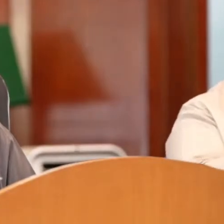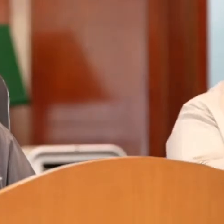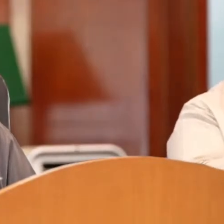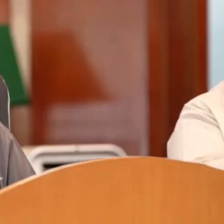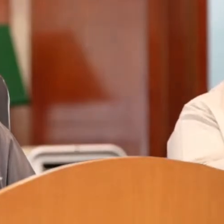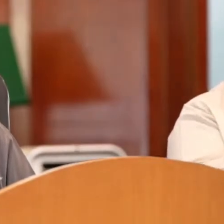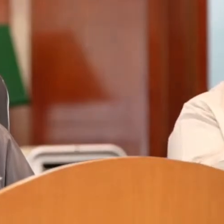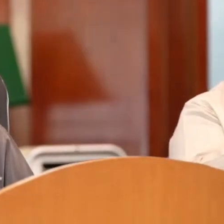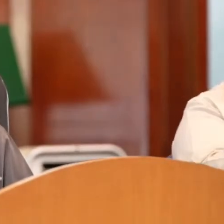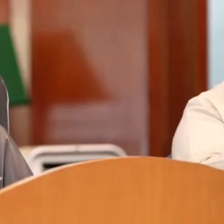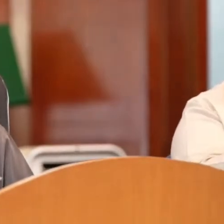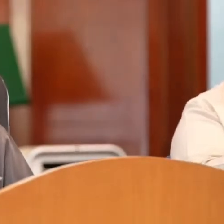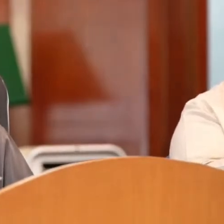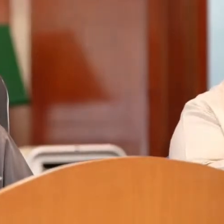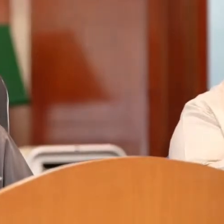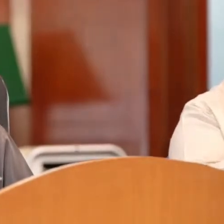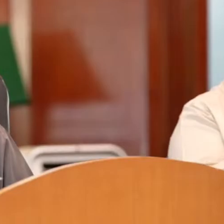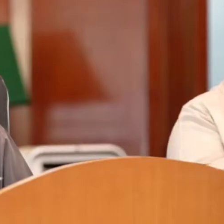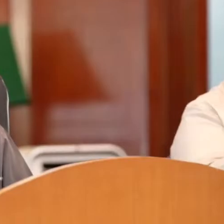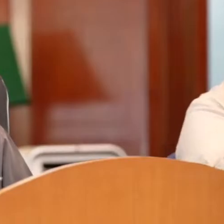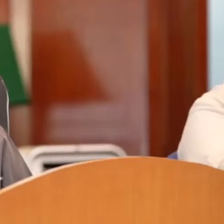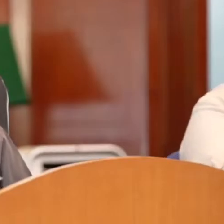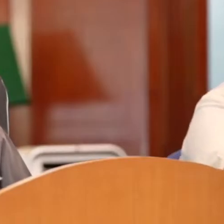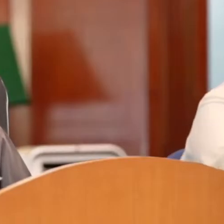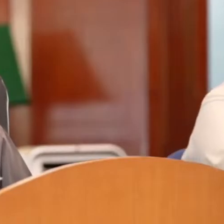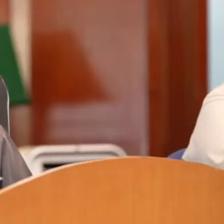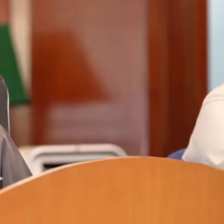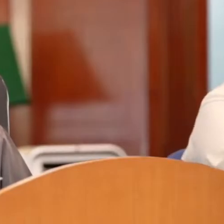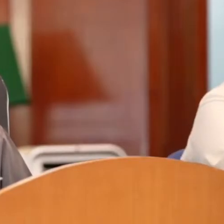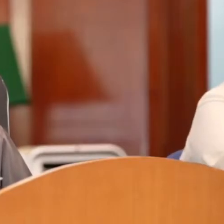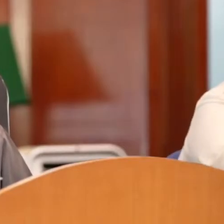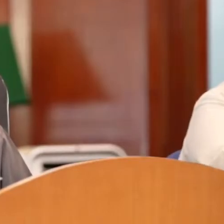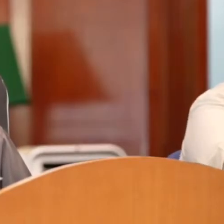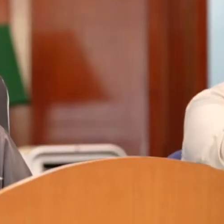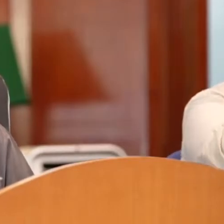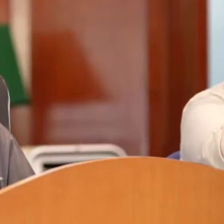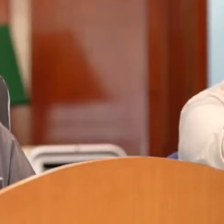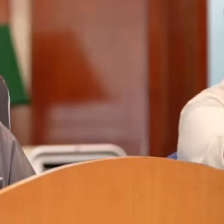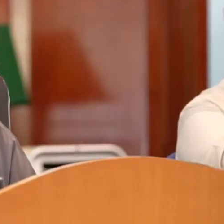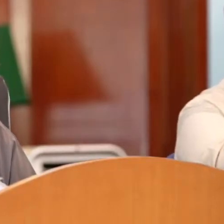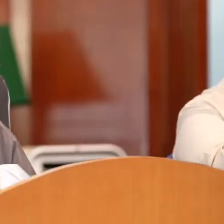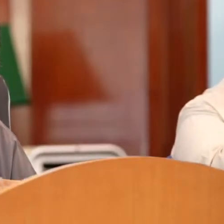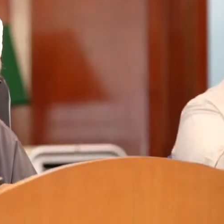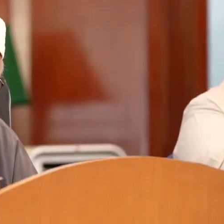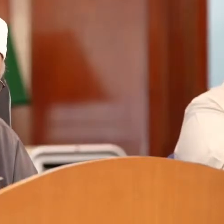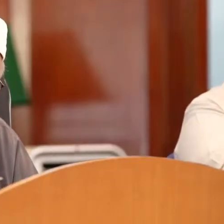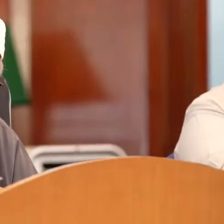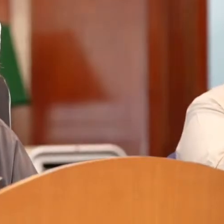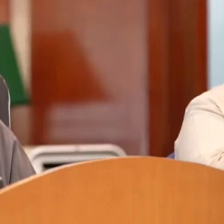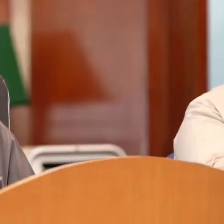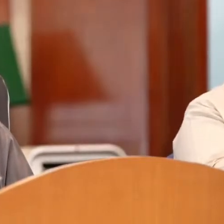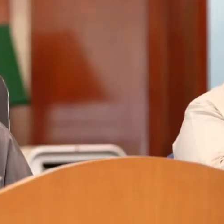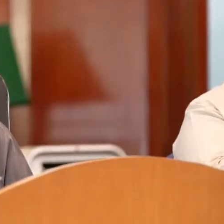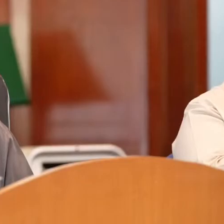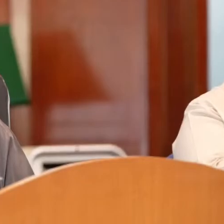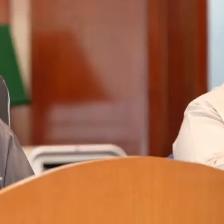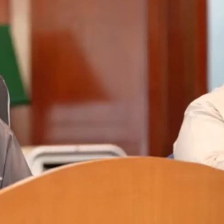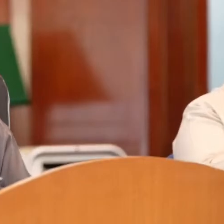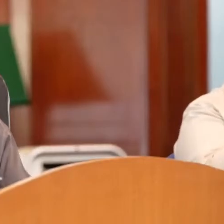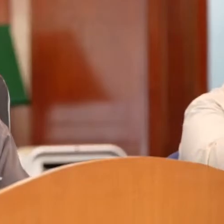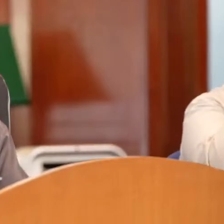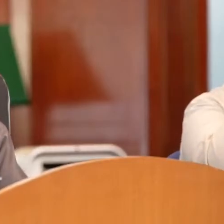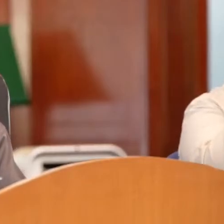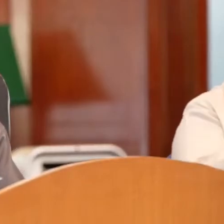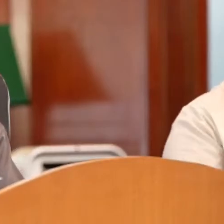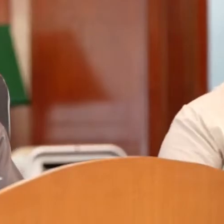dirinya kepada zon yang disangka oleh manusia lain. Jadi tak bijaklah orang macam tu.